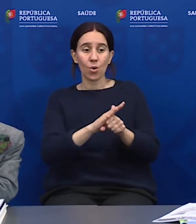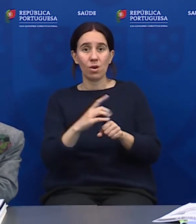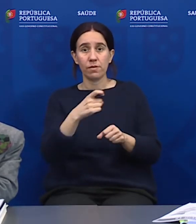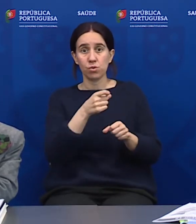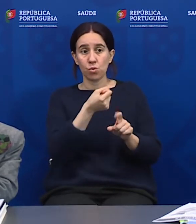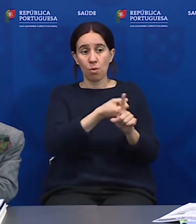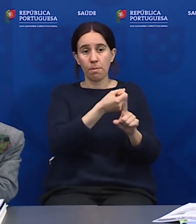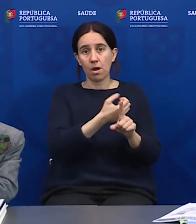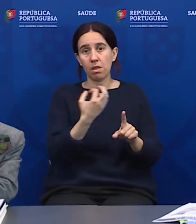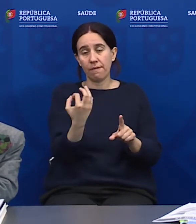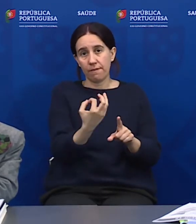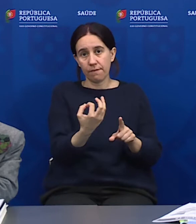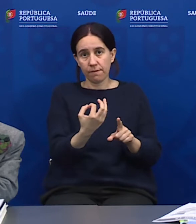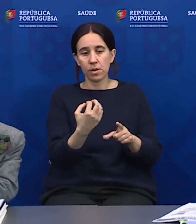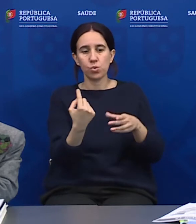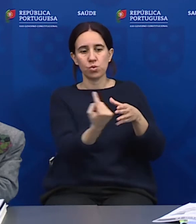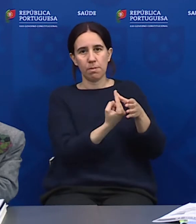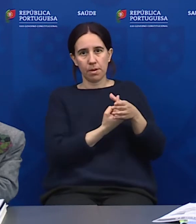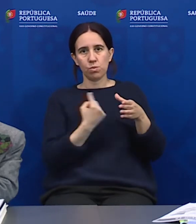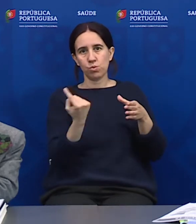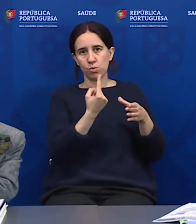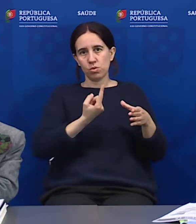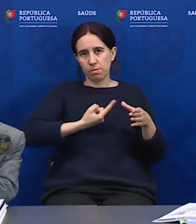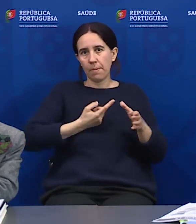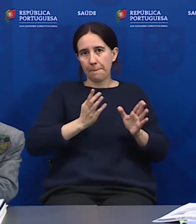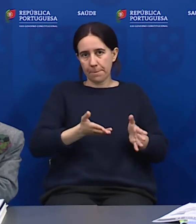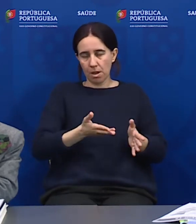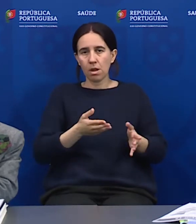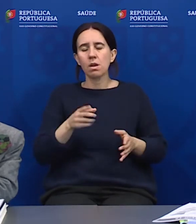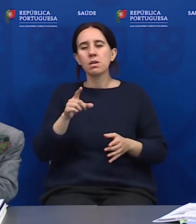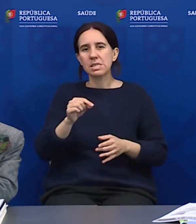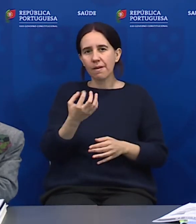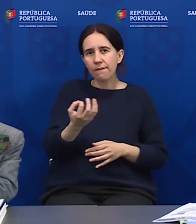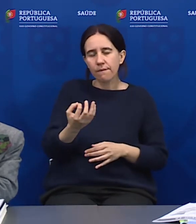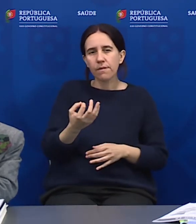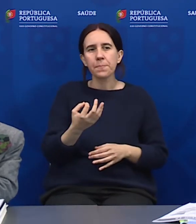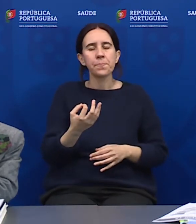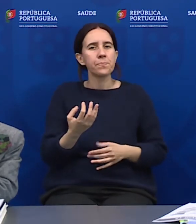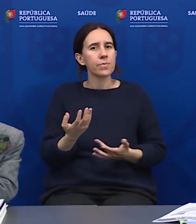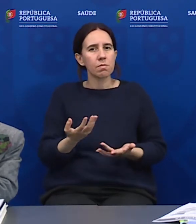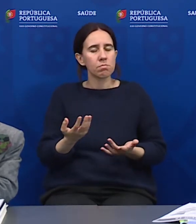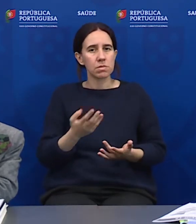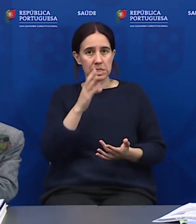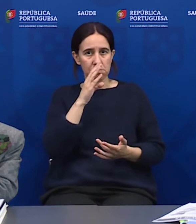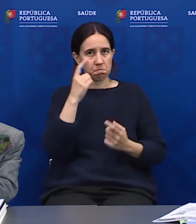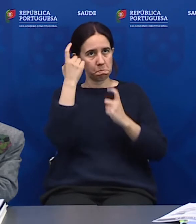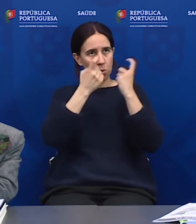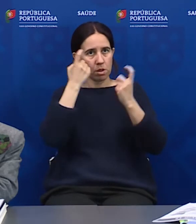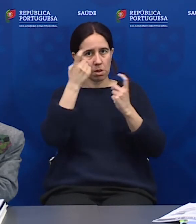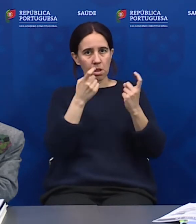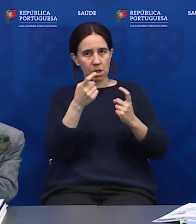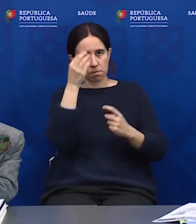coronavírus, apesar do isolamento obrigatório a que estamos sujeitos, e em caso afirmativo, se não se pondera